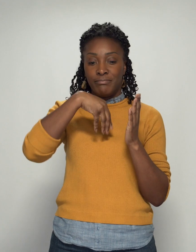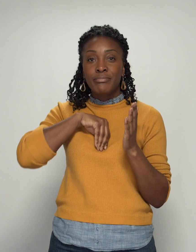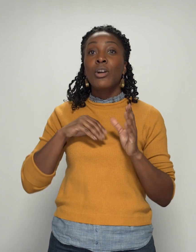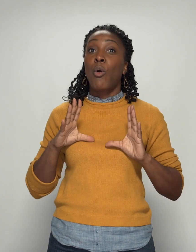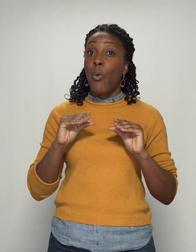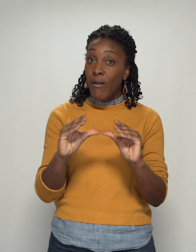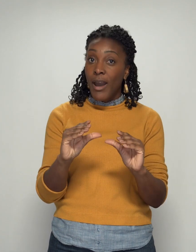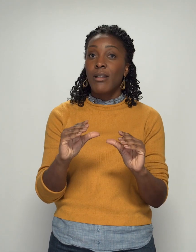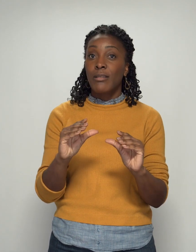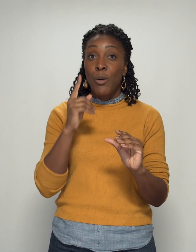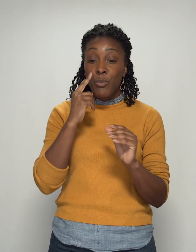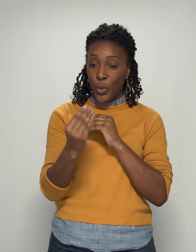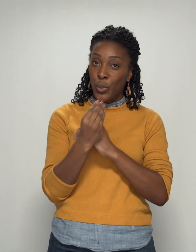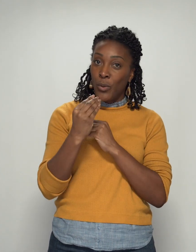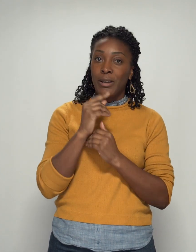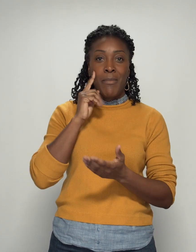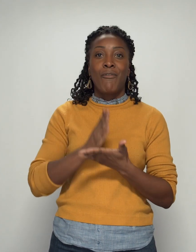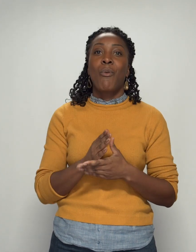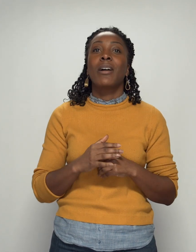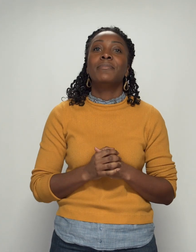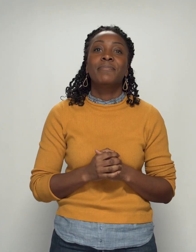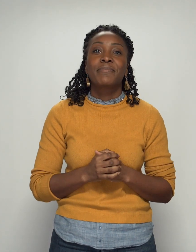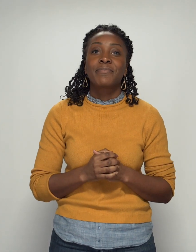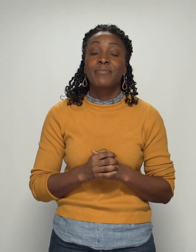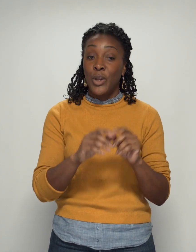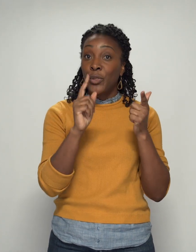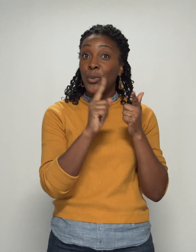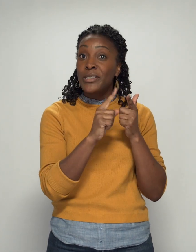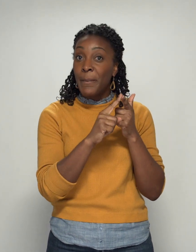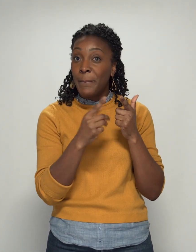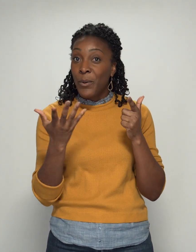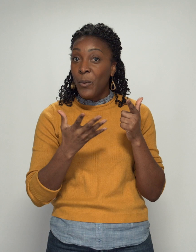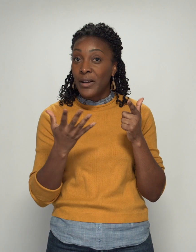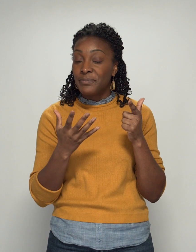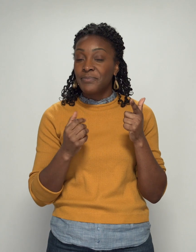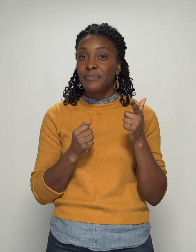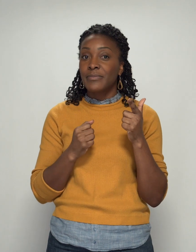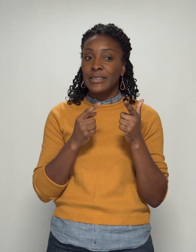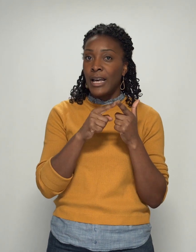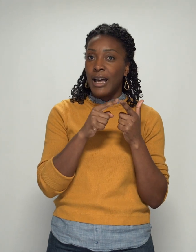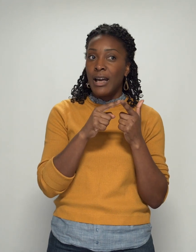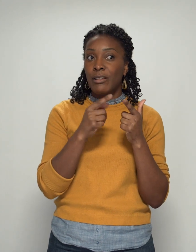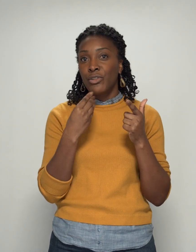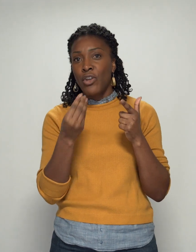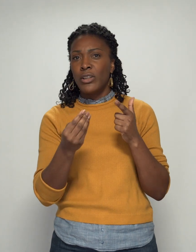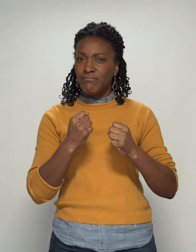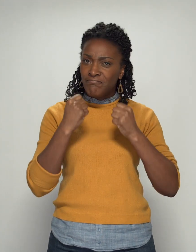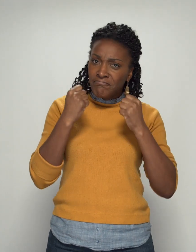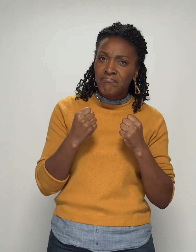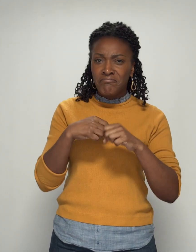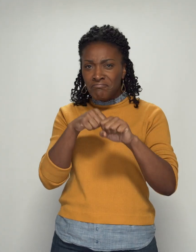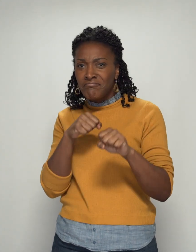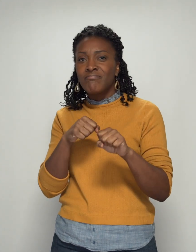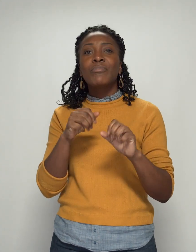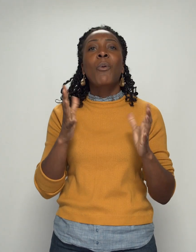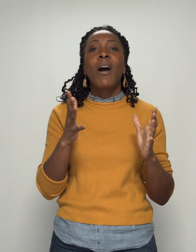en pratique pour qu'elle puisse nourrir votre foi. Le deuxième pilier pour votre foi qui vous permettra de tenir